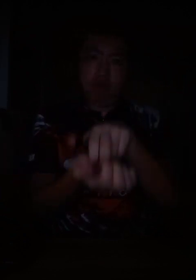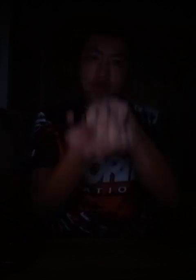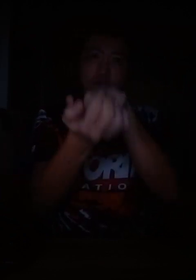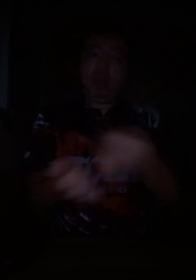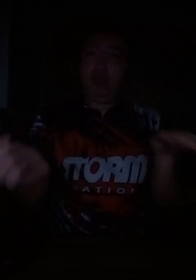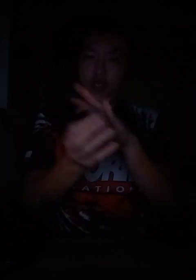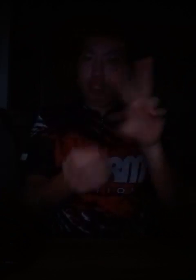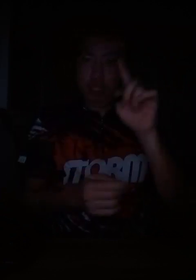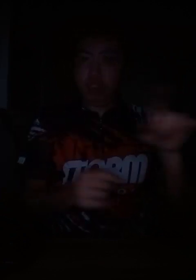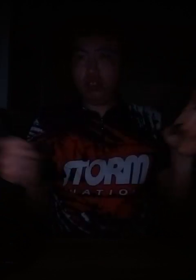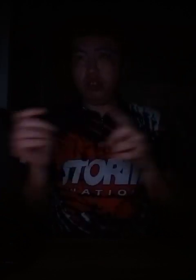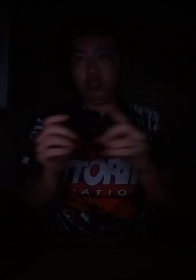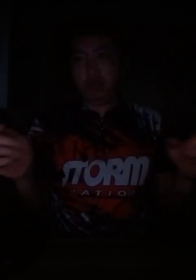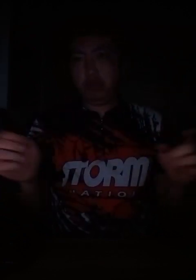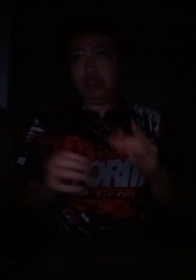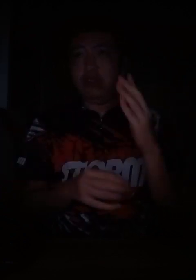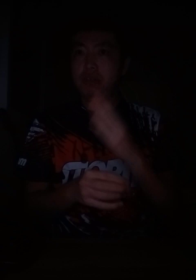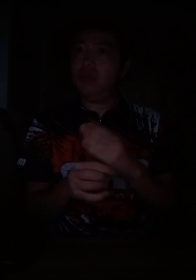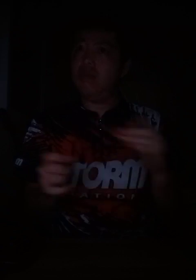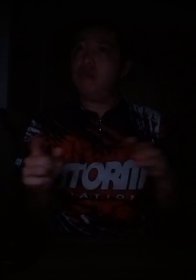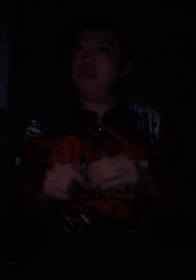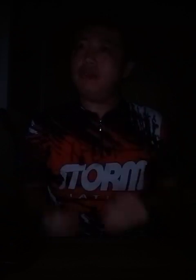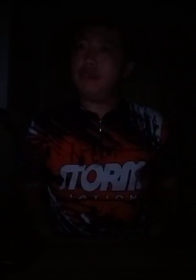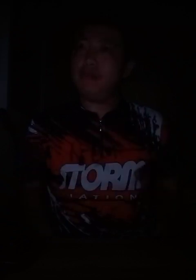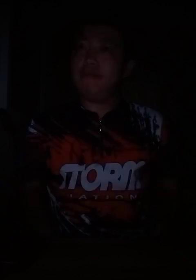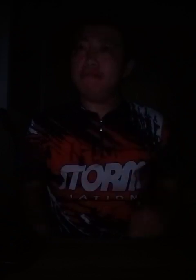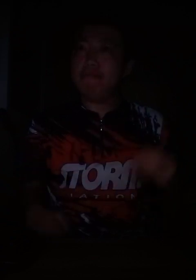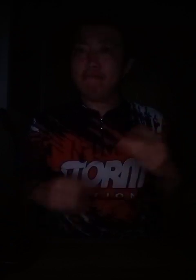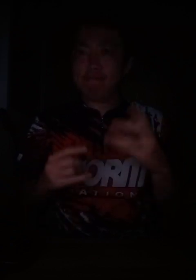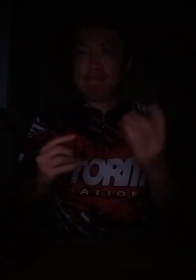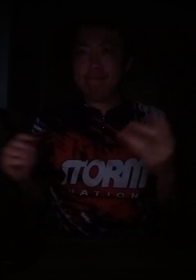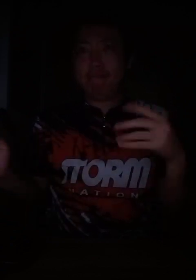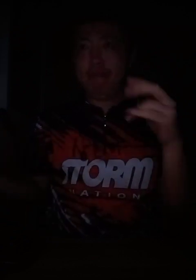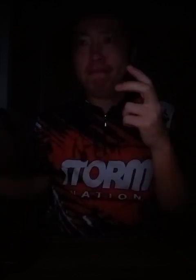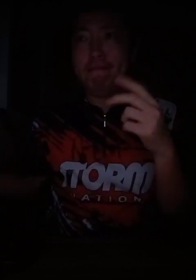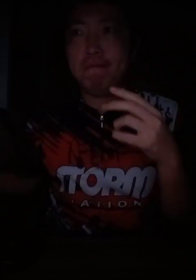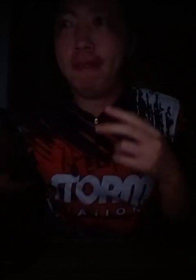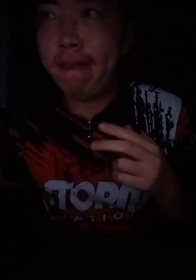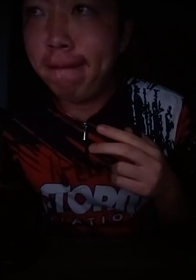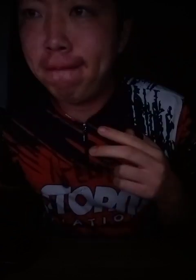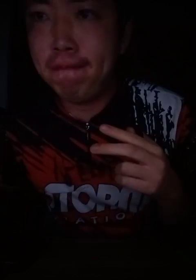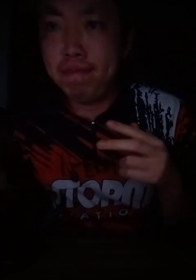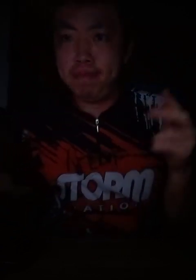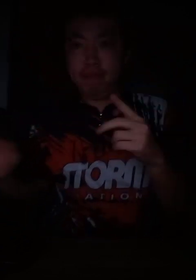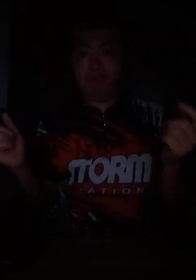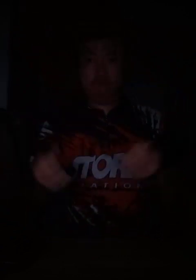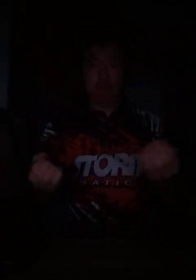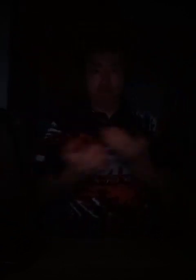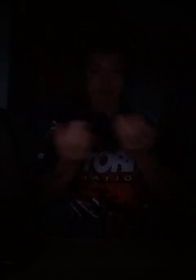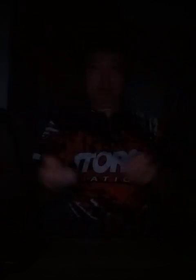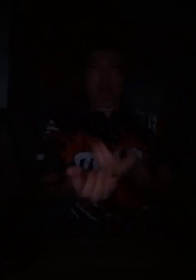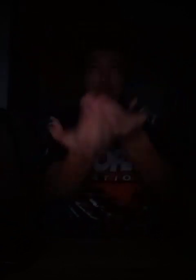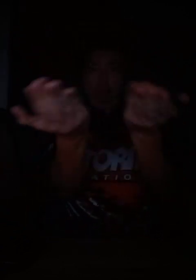2인 1조를 권고하고 있지만 사고 당시 이 청년은 혼자 작업 중이었습니다. 편광현 기자가